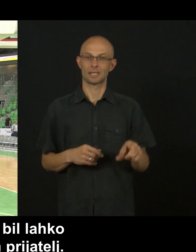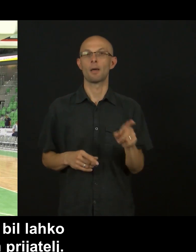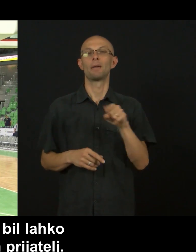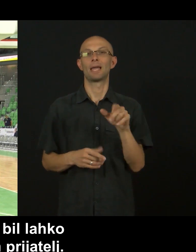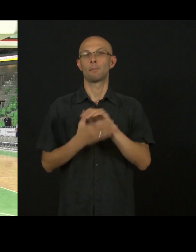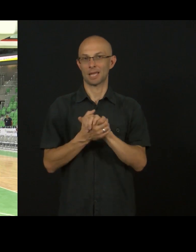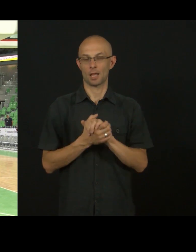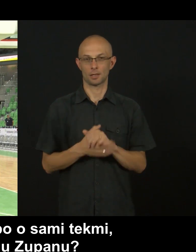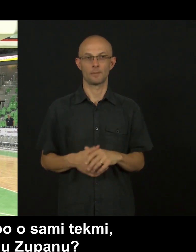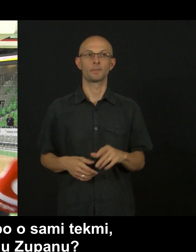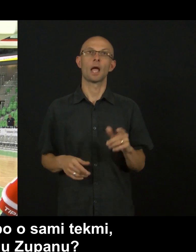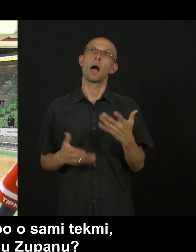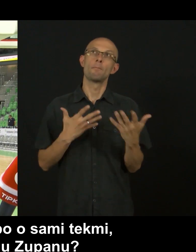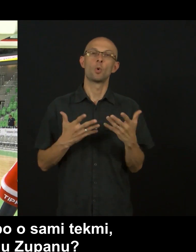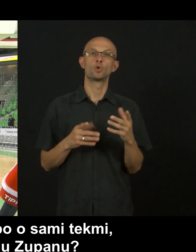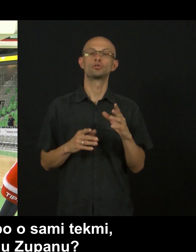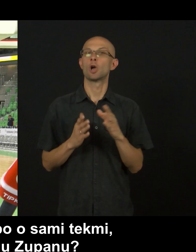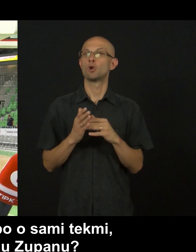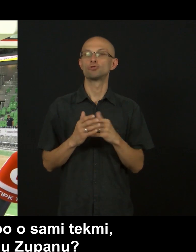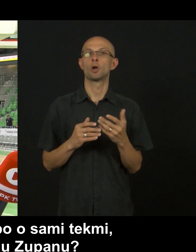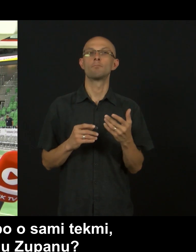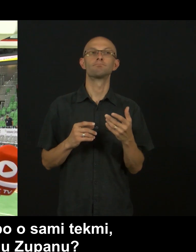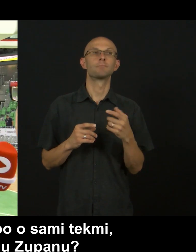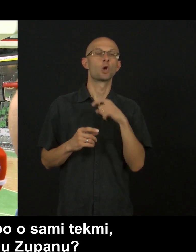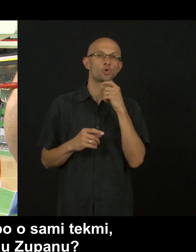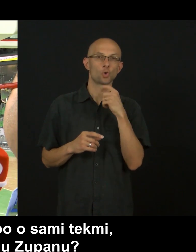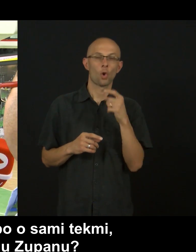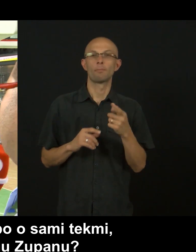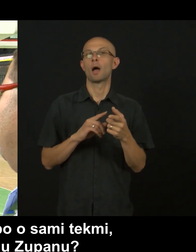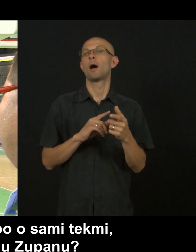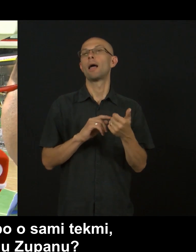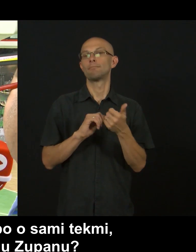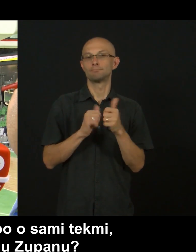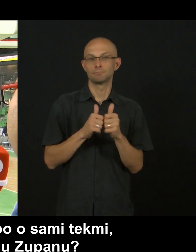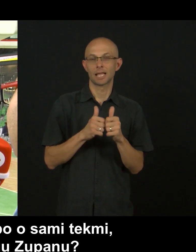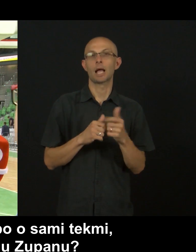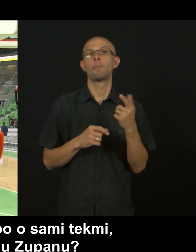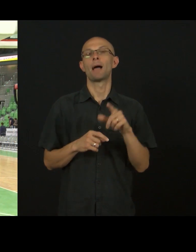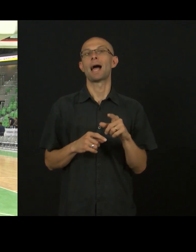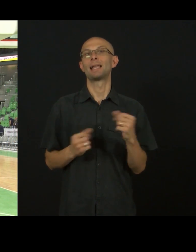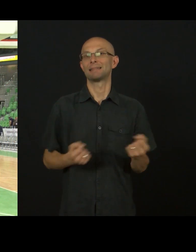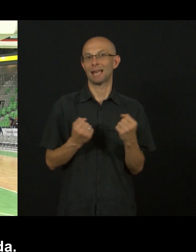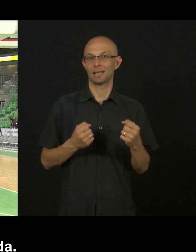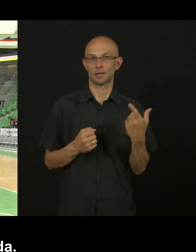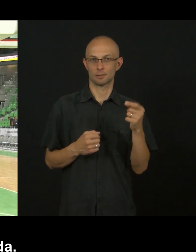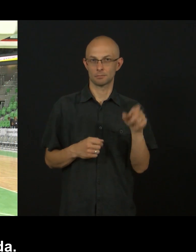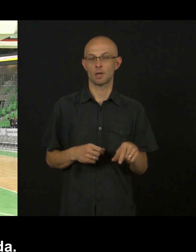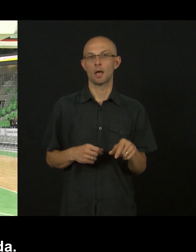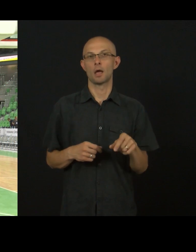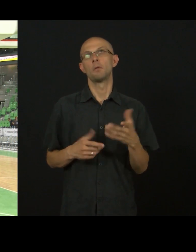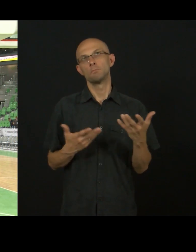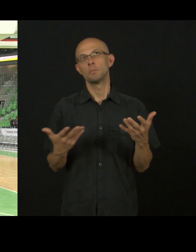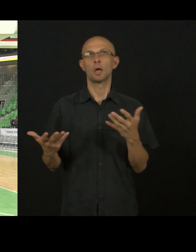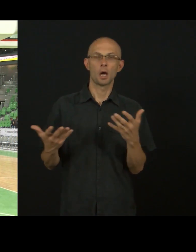in pa prijatelj. A mogoče kakšno zgodbo o samem tekmi, o samem treningu o Miha Zupanu, ne vem? Pa ja, mislim,